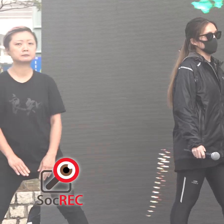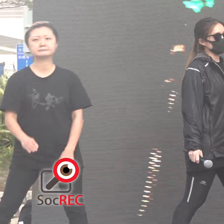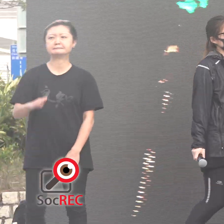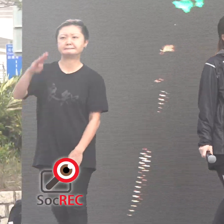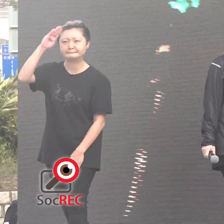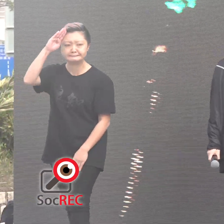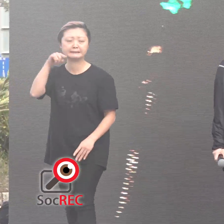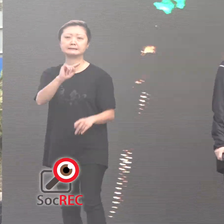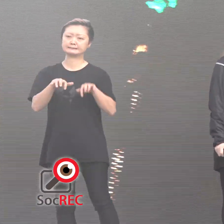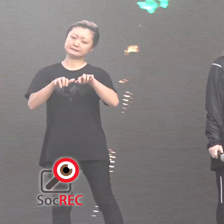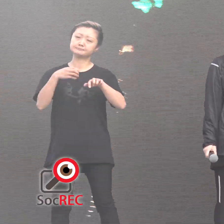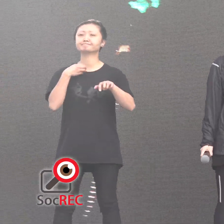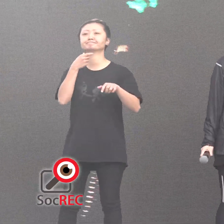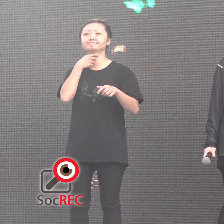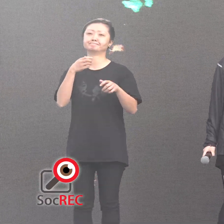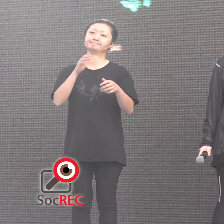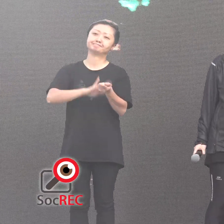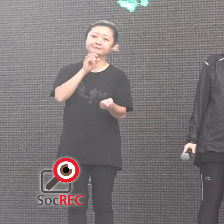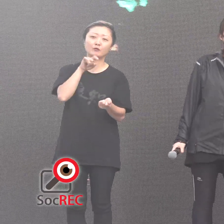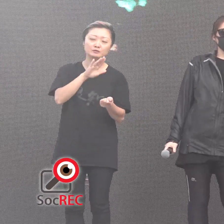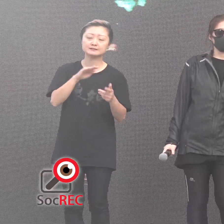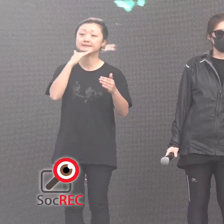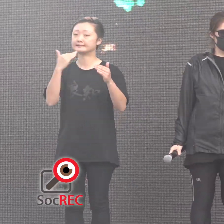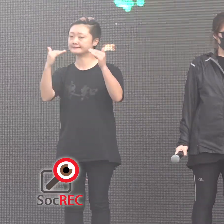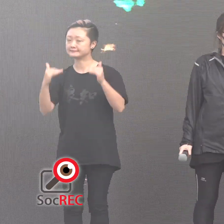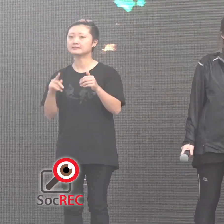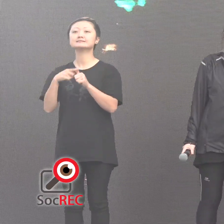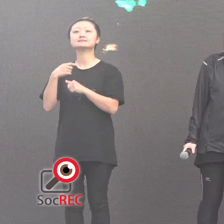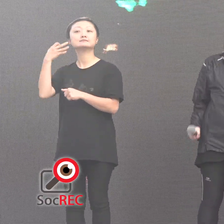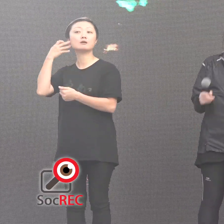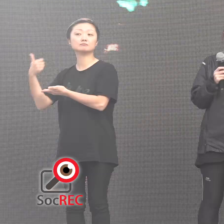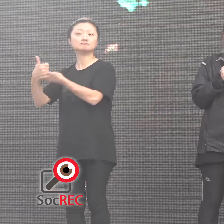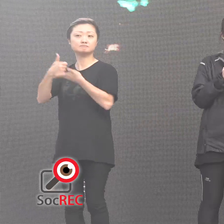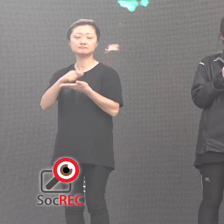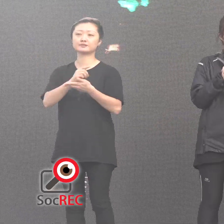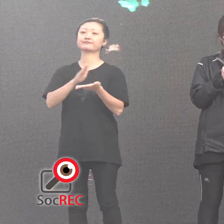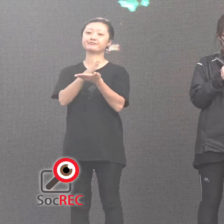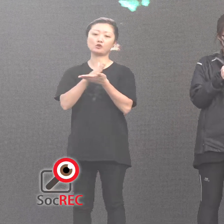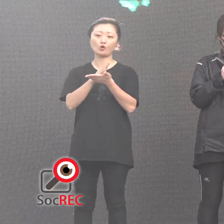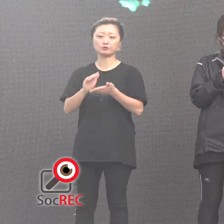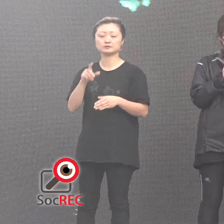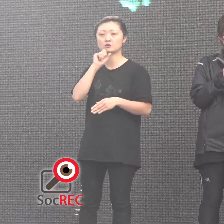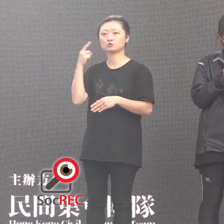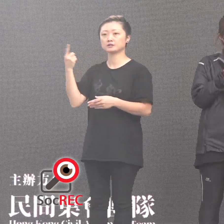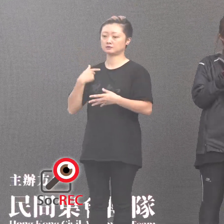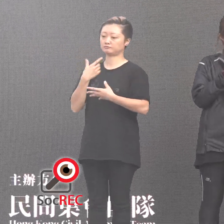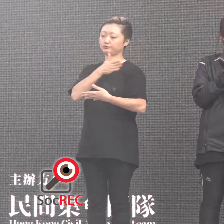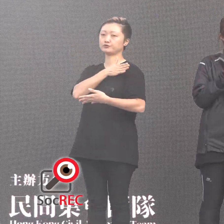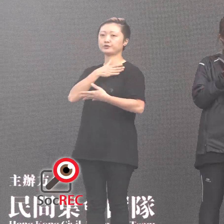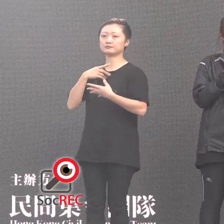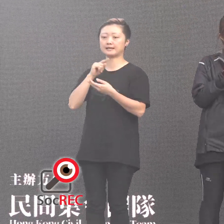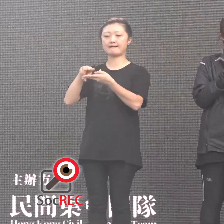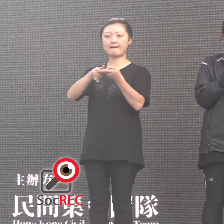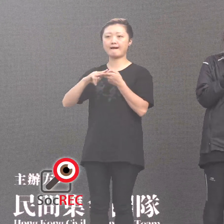技術上的處理緊，希望大家得等。跟住以下的嘉賓咧，係將會為亞太區戰線咧作出一個小總結嘅。佢就